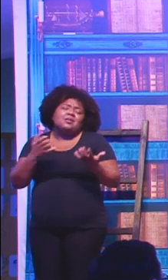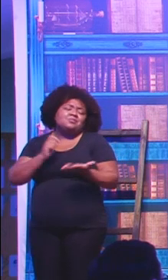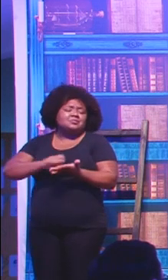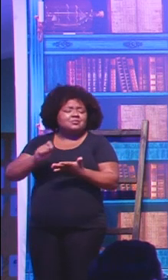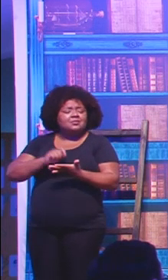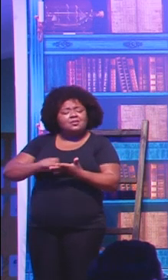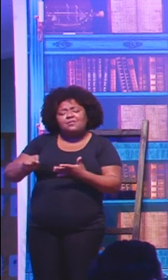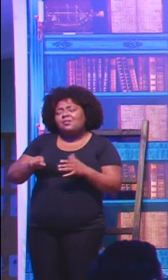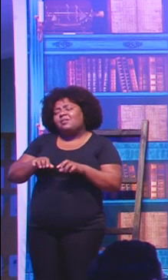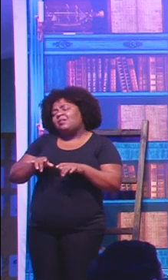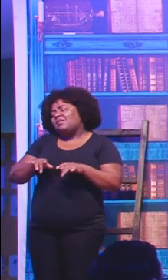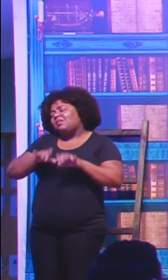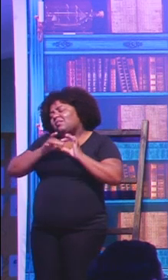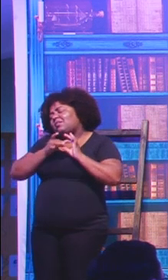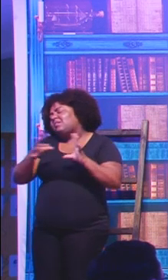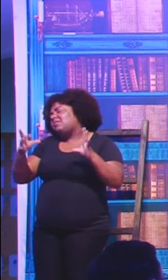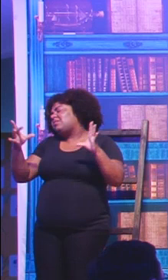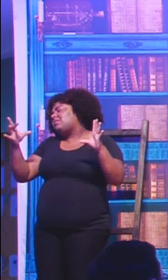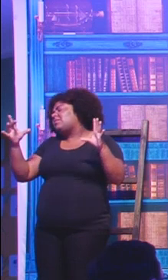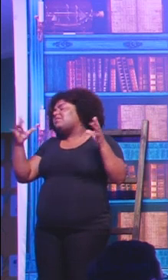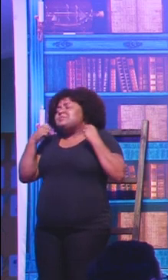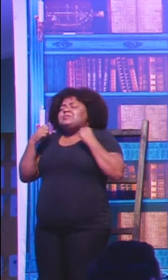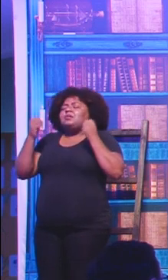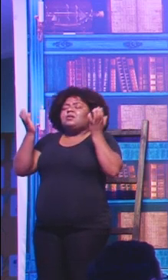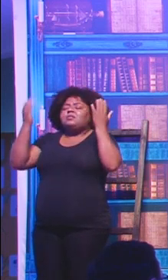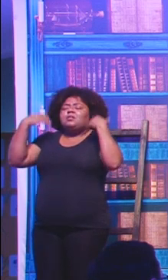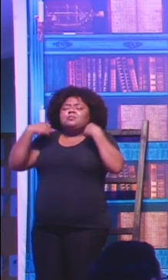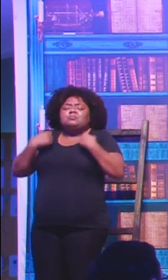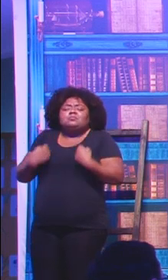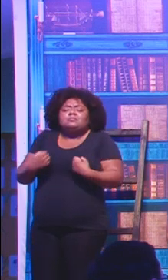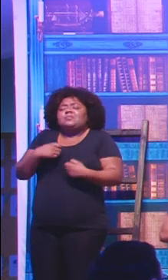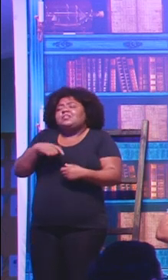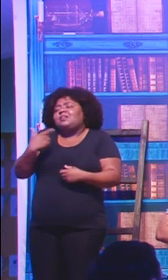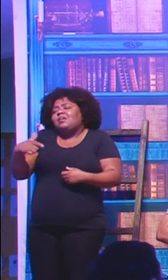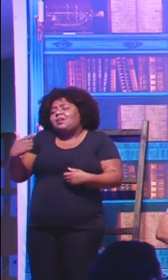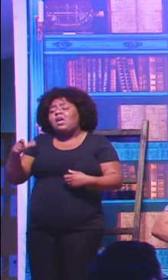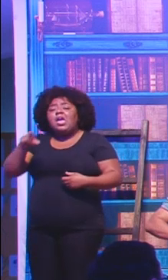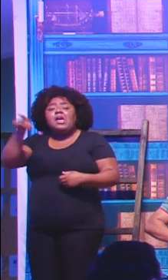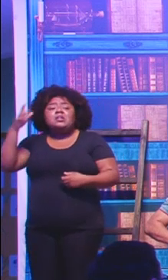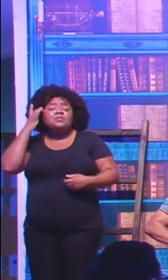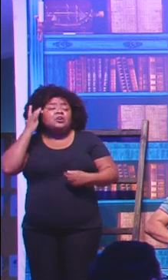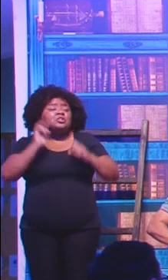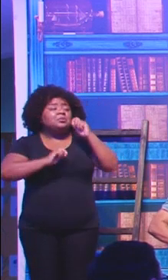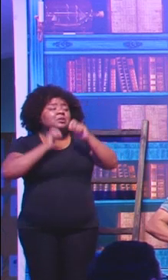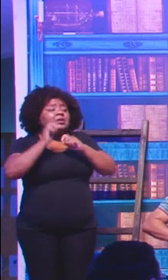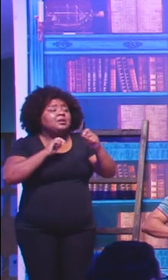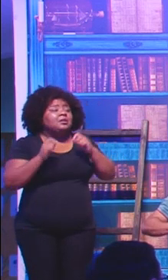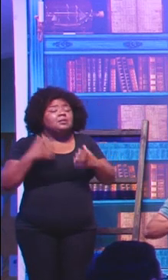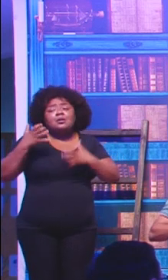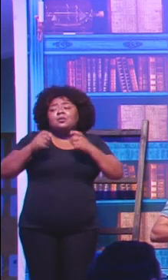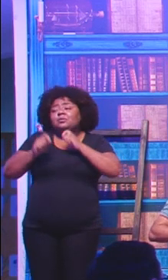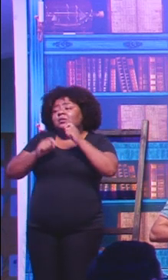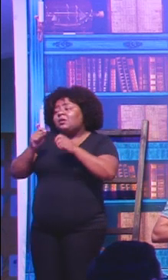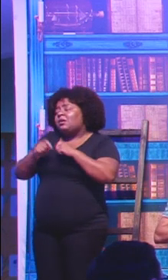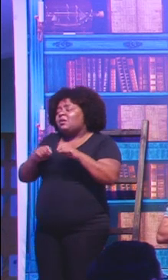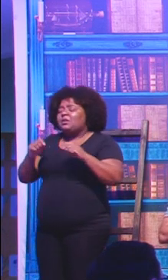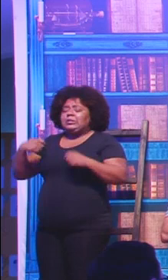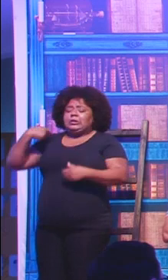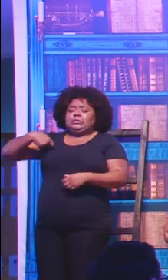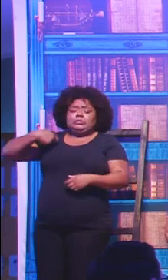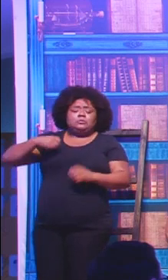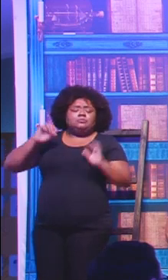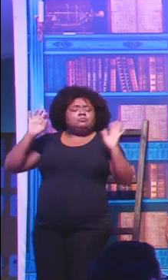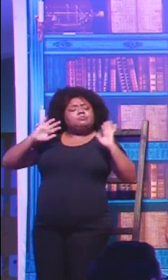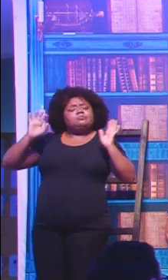forma despretensiosa, sem pensar no que vão achar, né? Sem cobrar a mim mesmo, né? Porque eu acho que